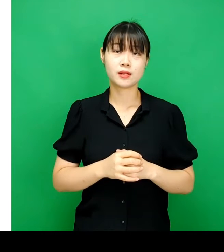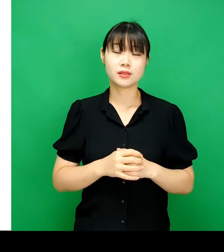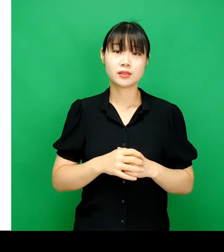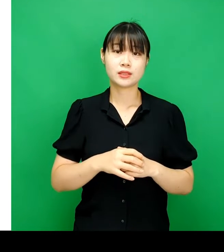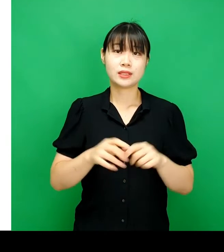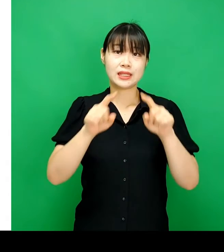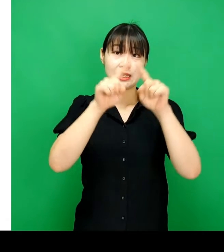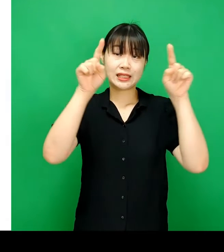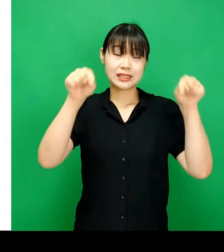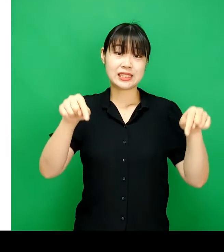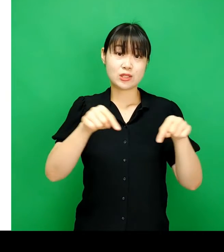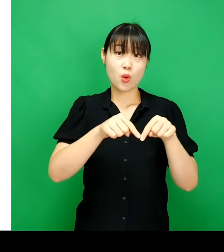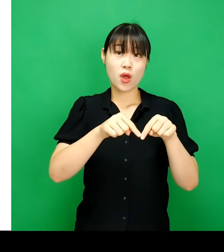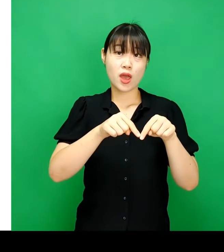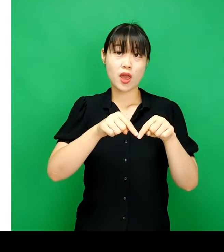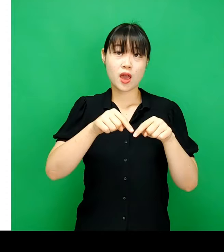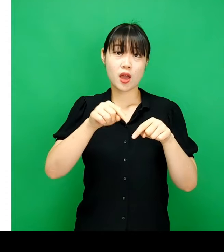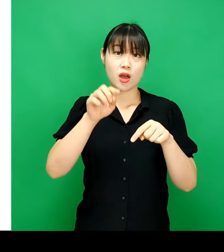등장합니다.